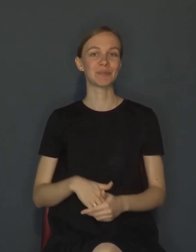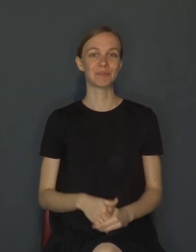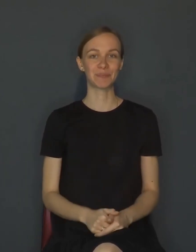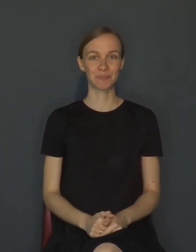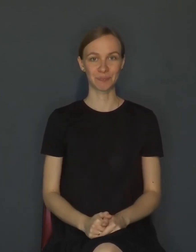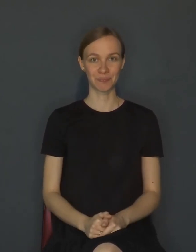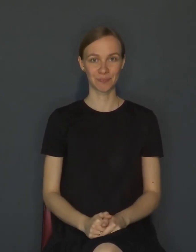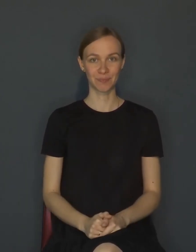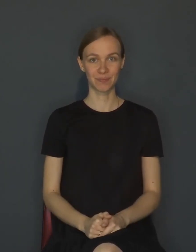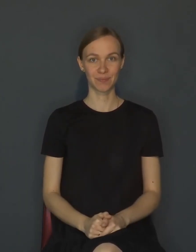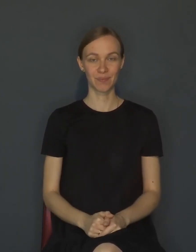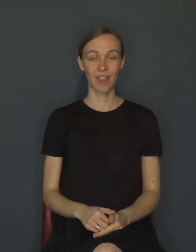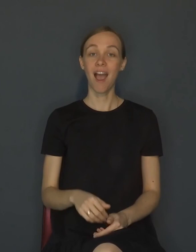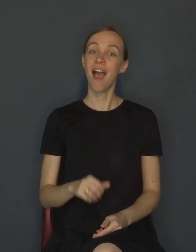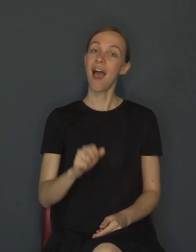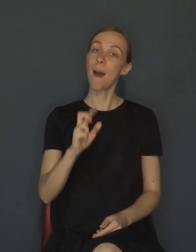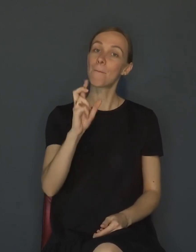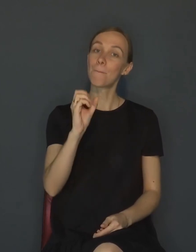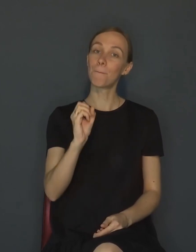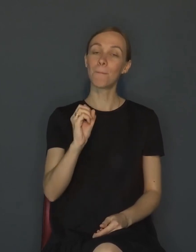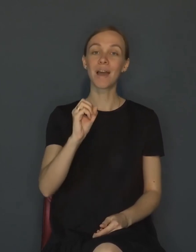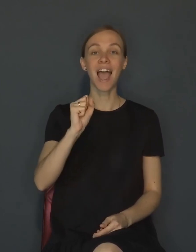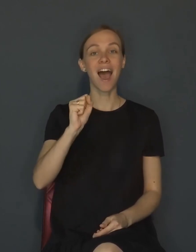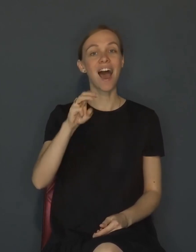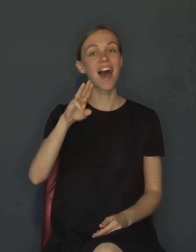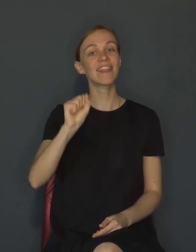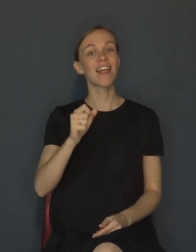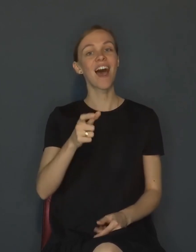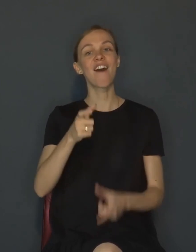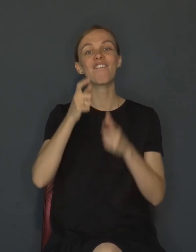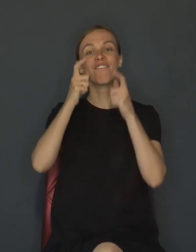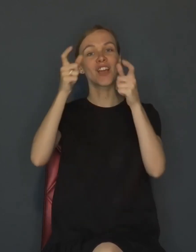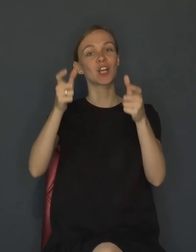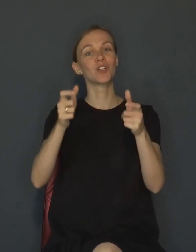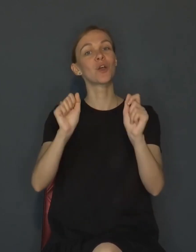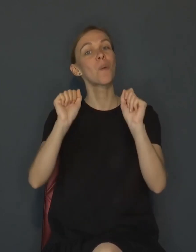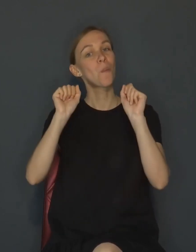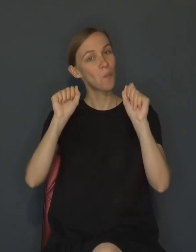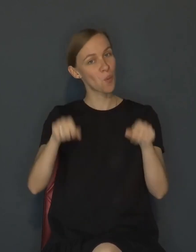А Беата вигукнула, що тепер можна і до вінця.